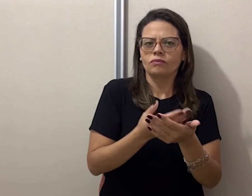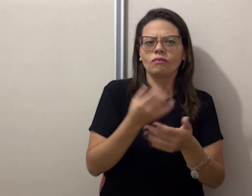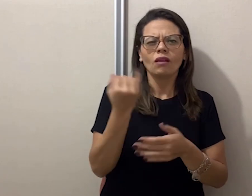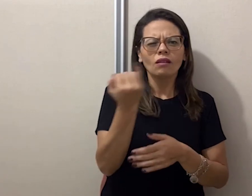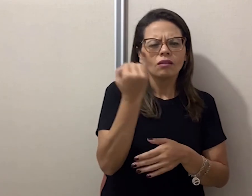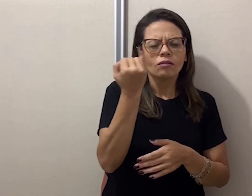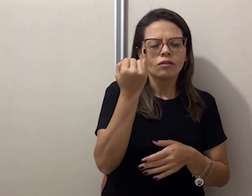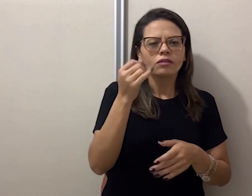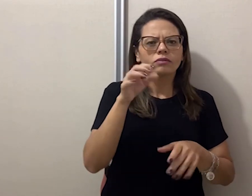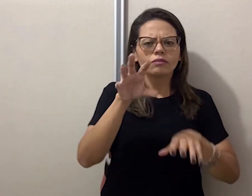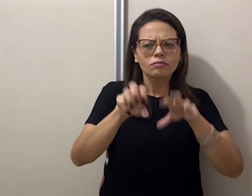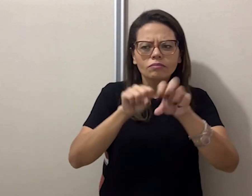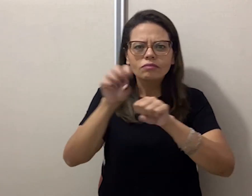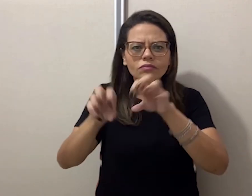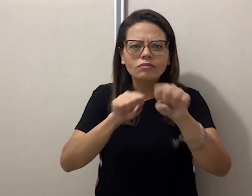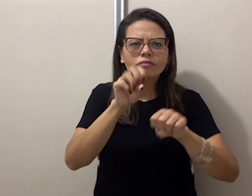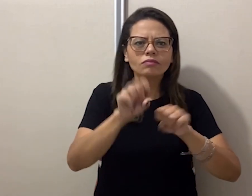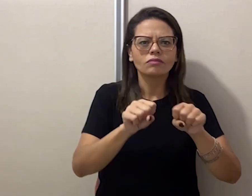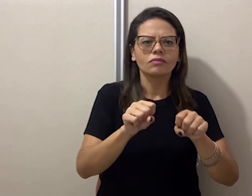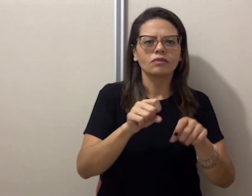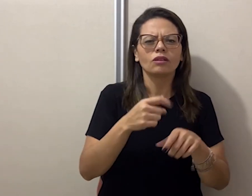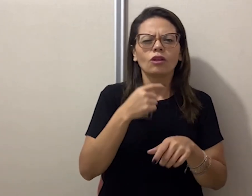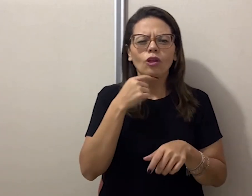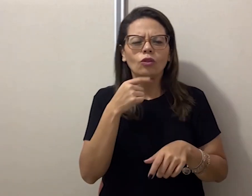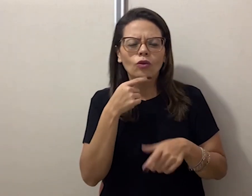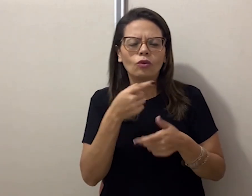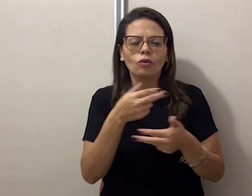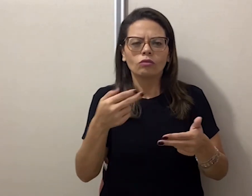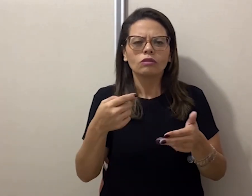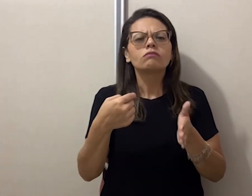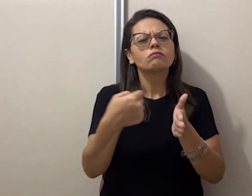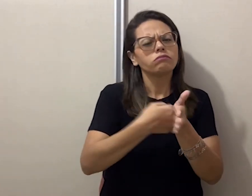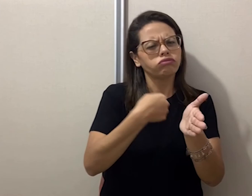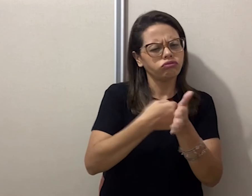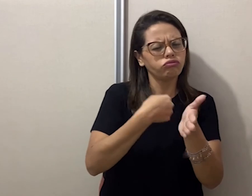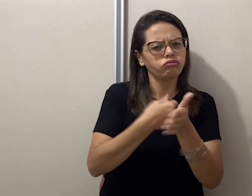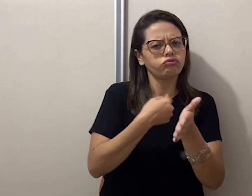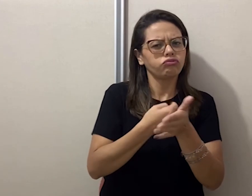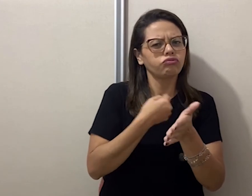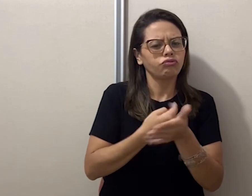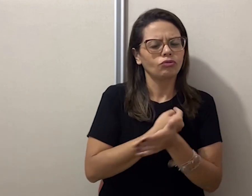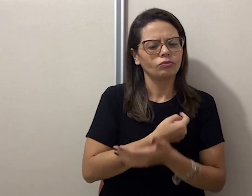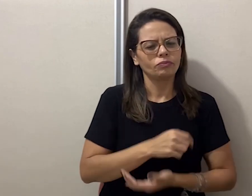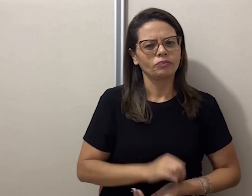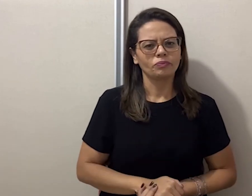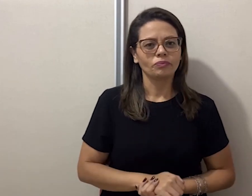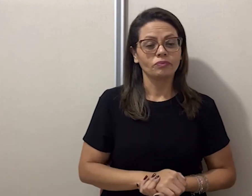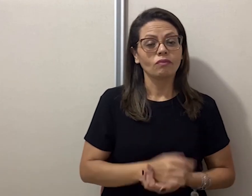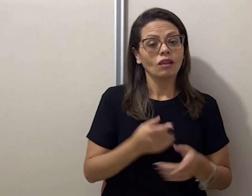estudando esse assunto, que é importante você também pesquisar sobre ele e se tiver dúvidas, me